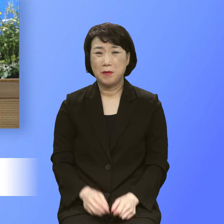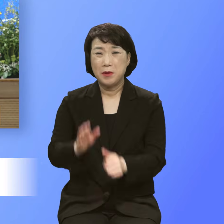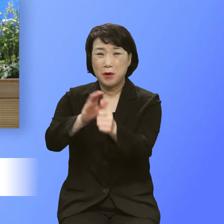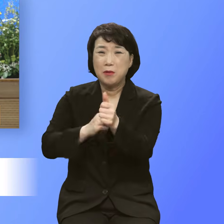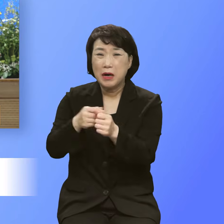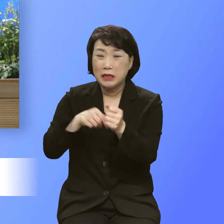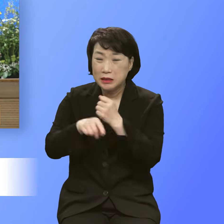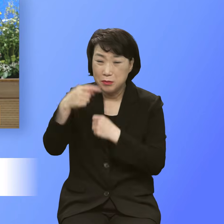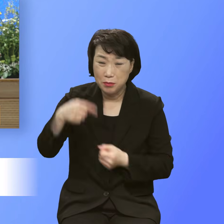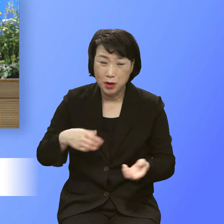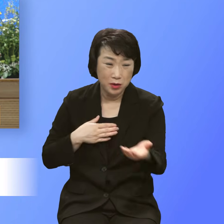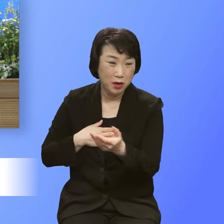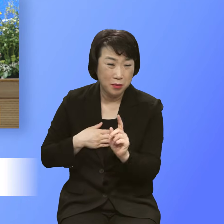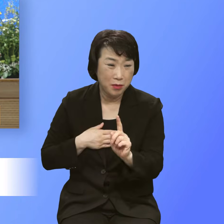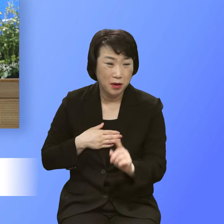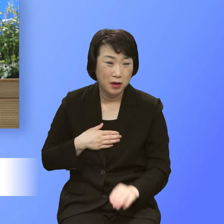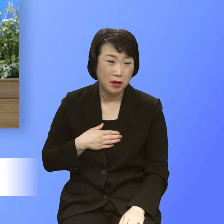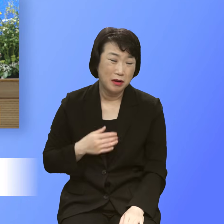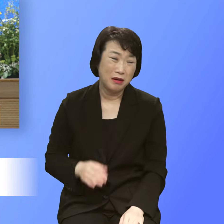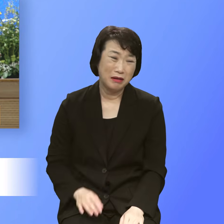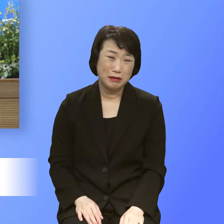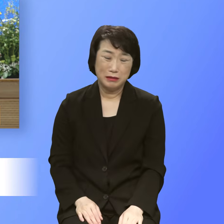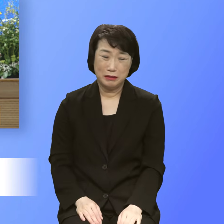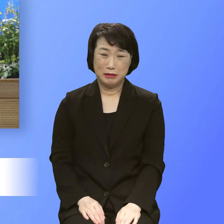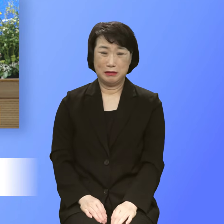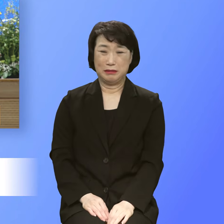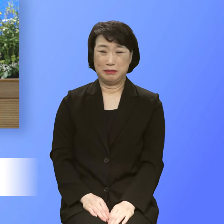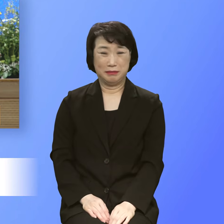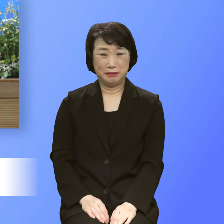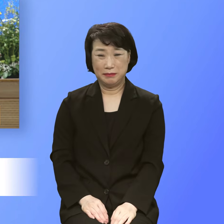욕보였단 말이 무슨 얘기예요? 응?